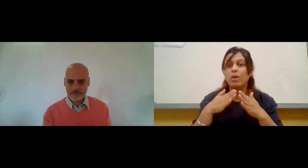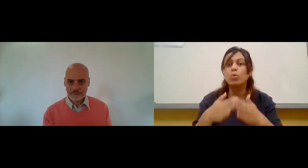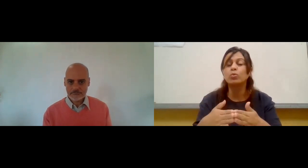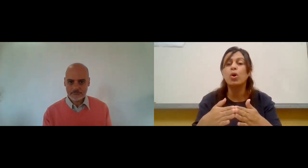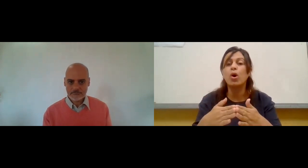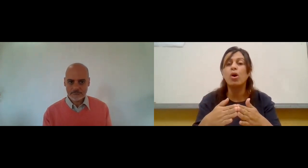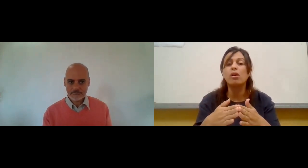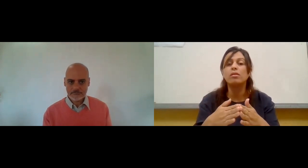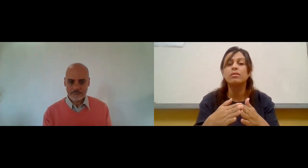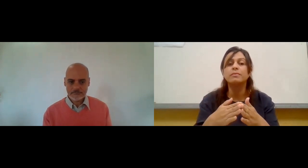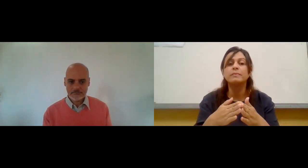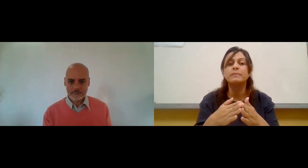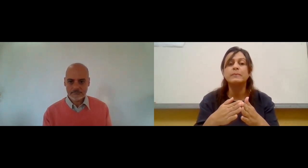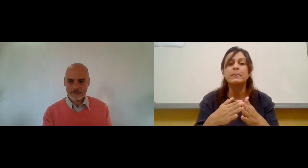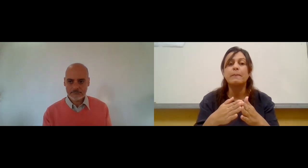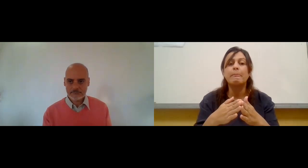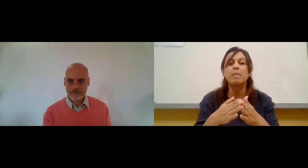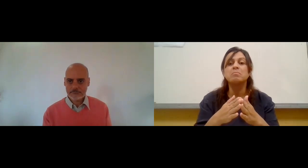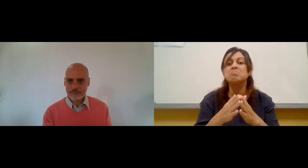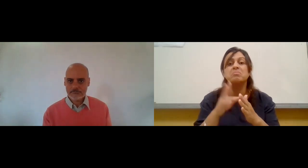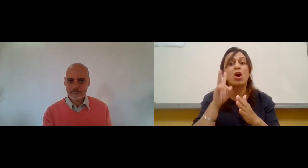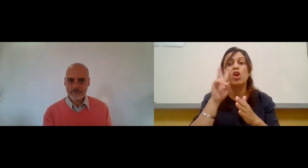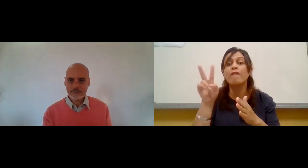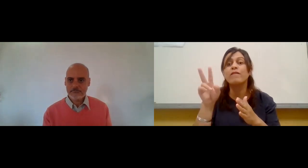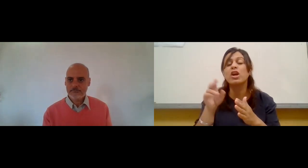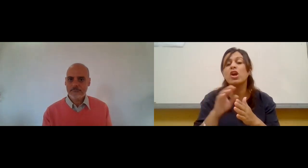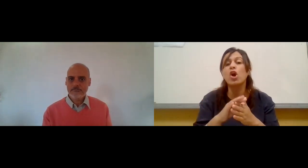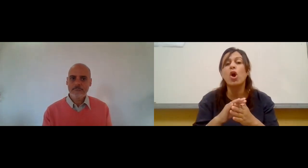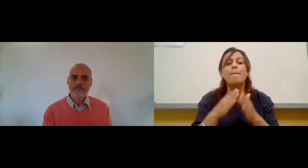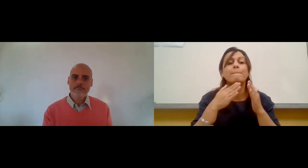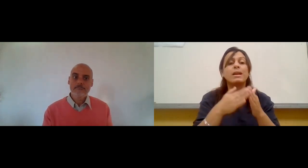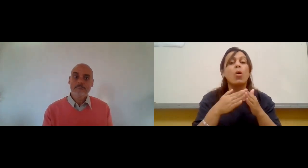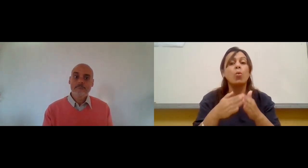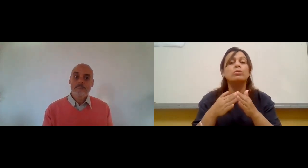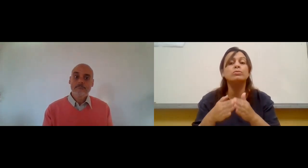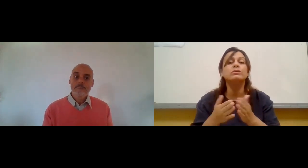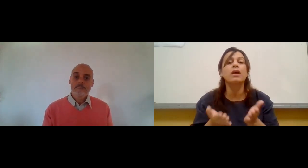Y pareciera que no hay más consultas.